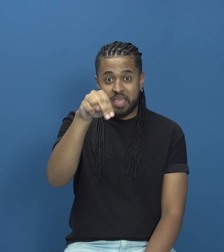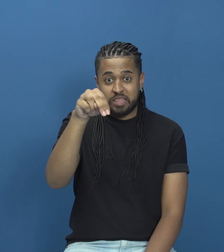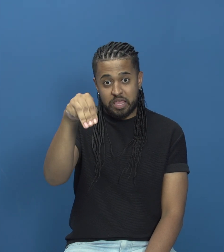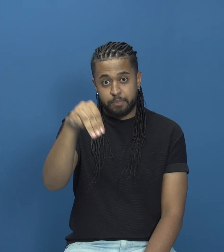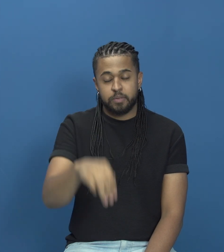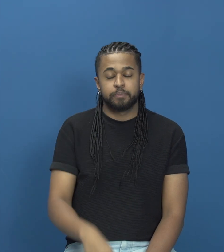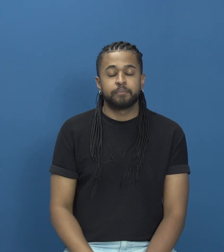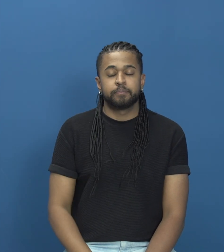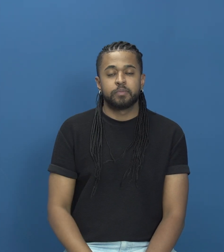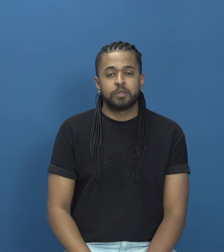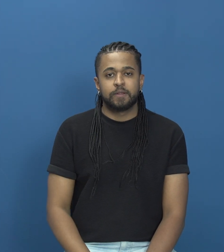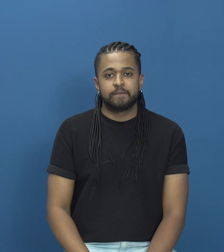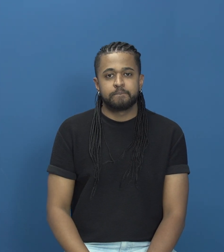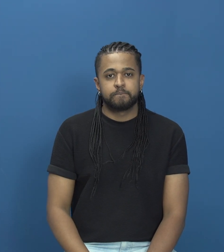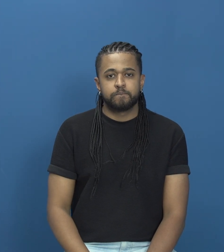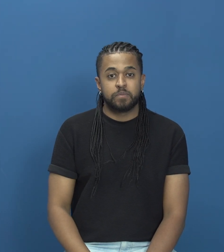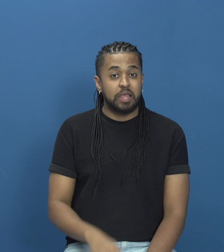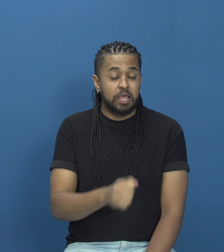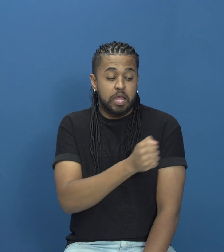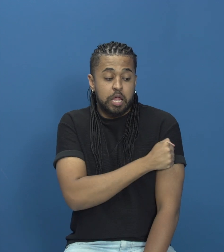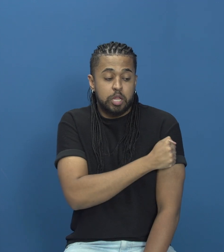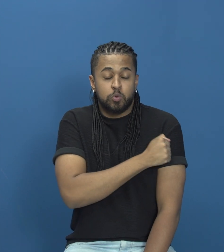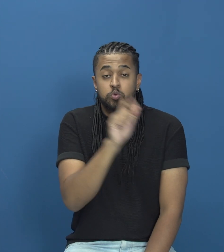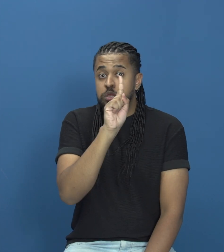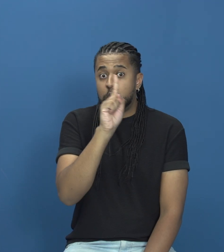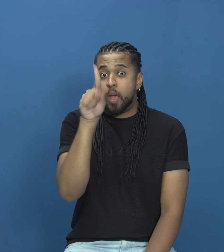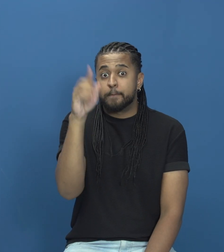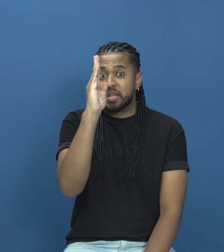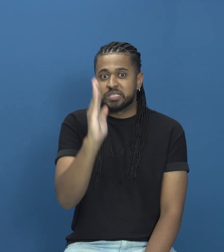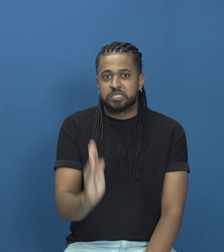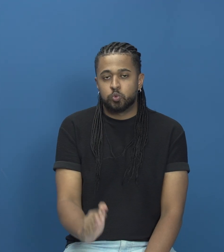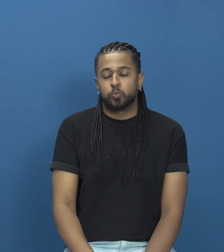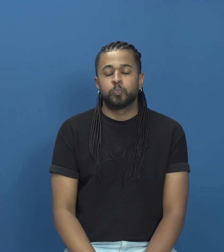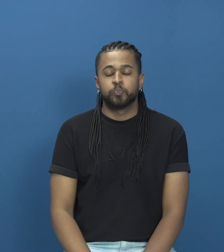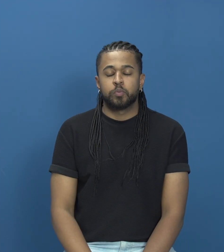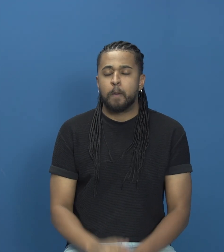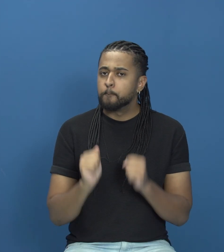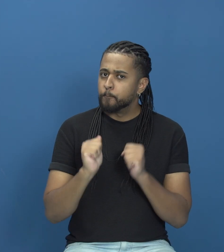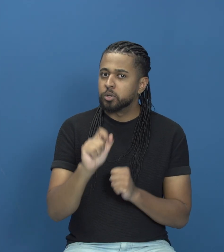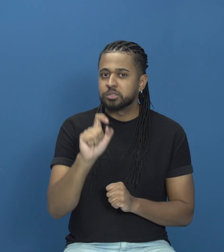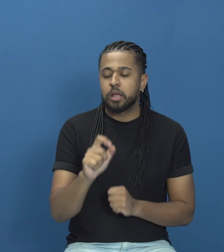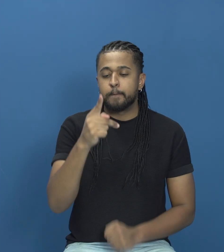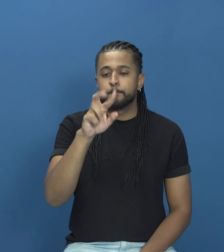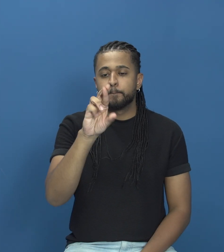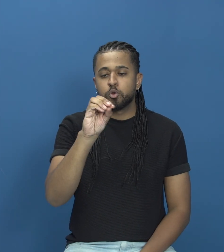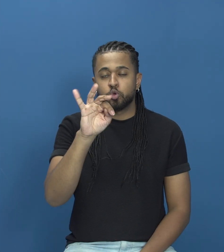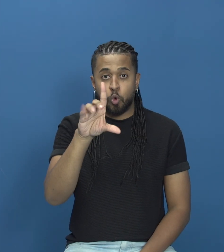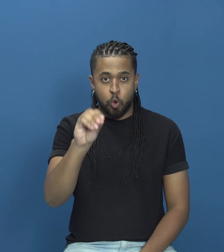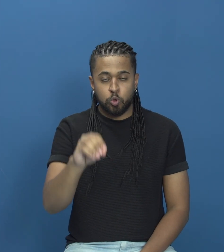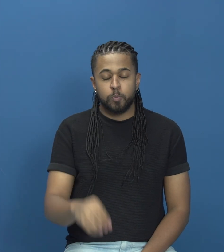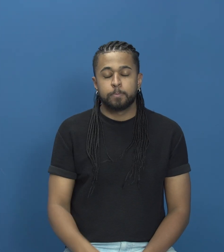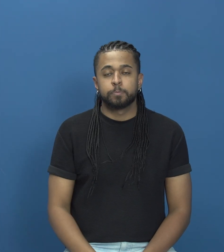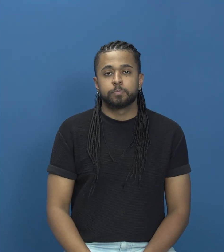CRNM. Abre parênteses. Para estudantes não brasileiros, podendo ser o protocolo de